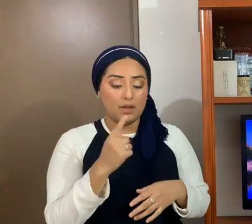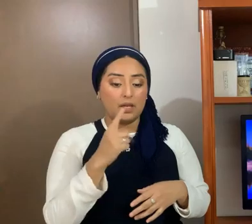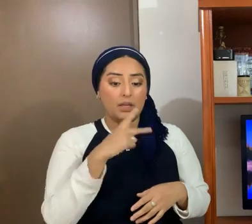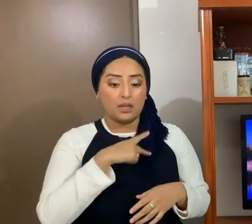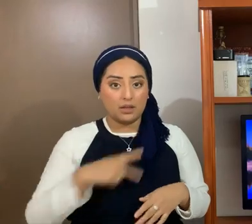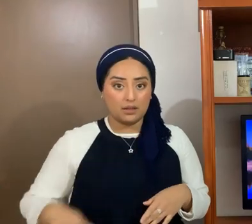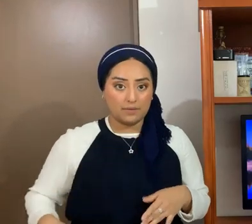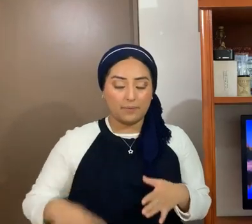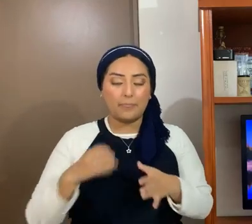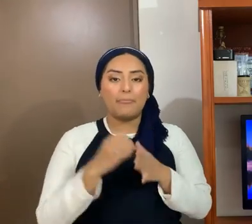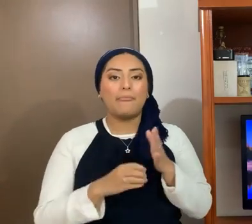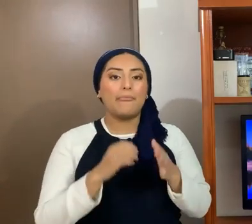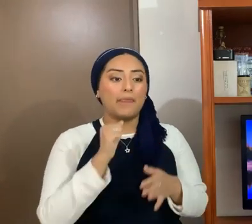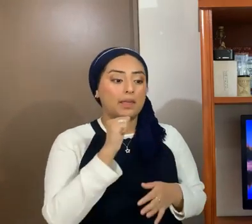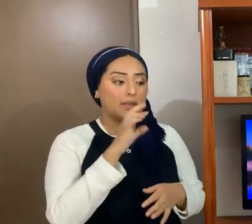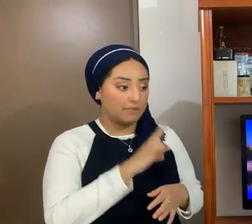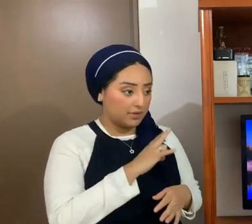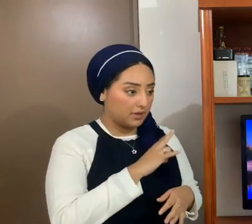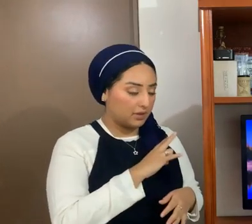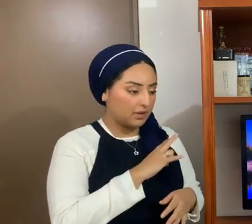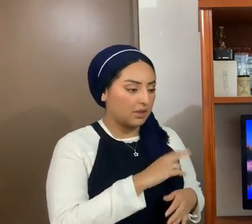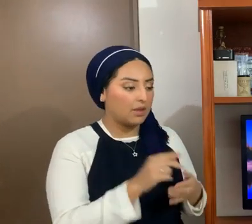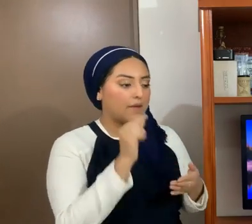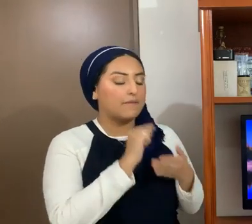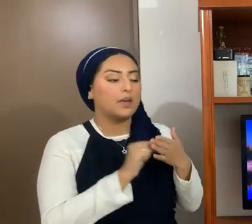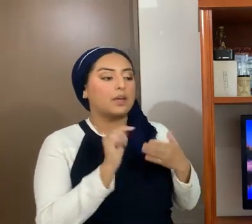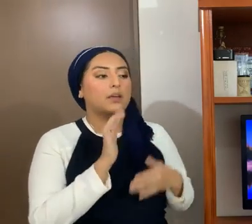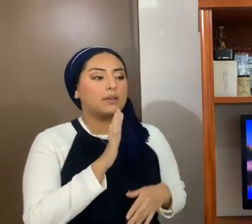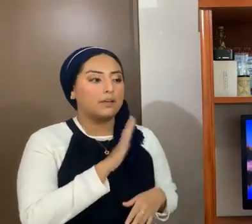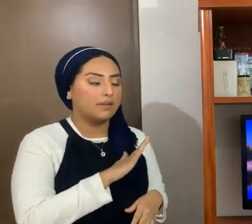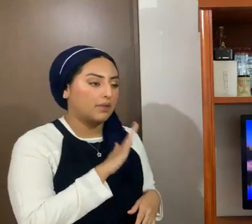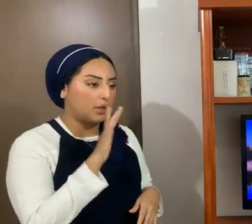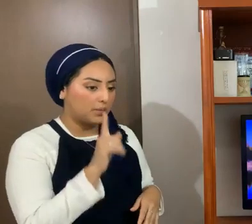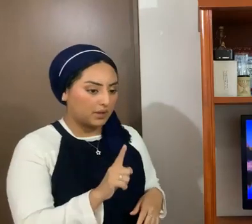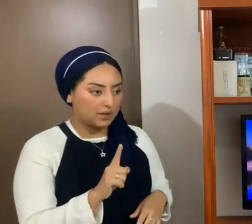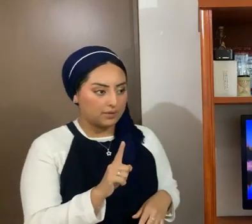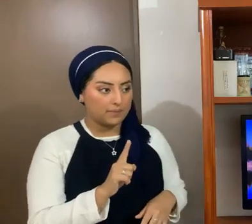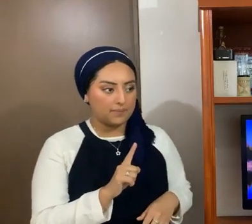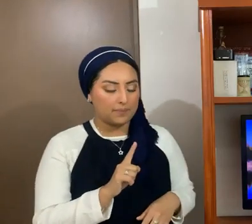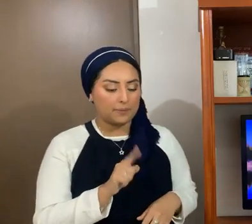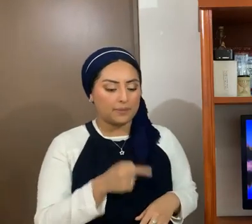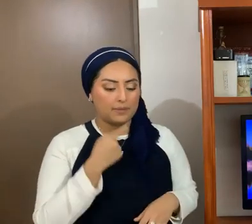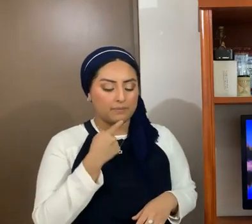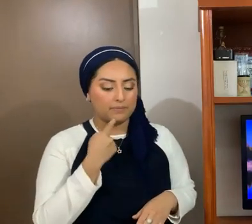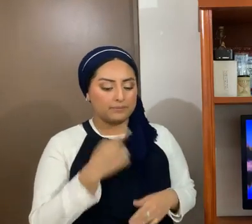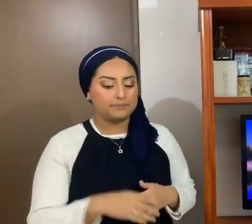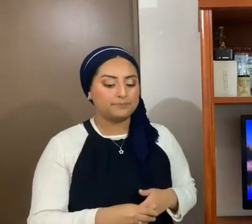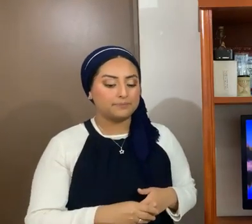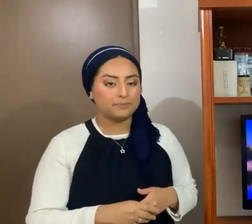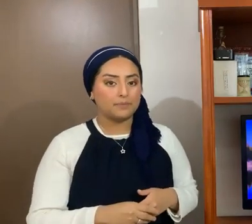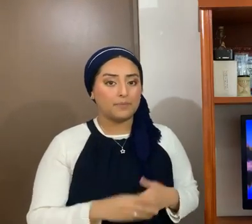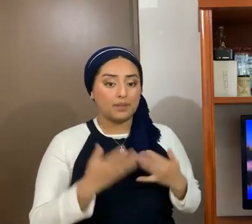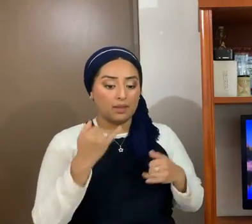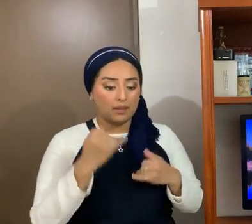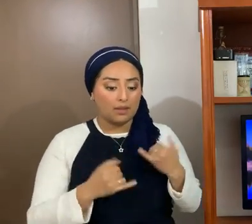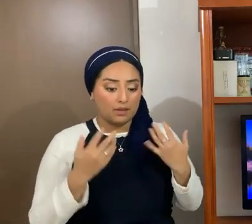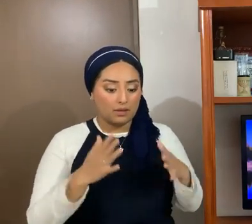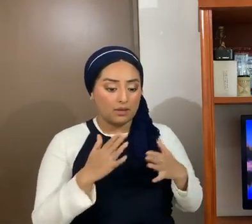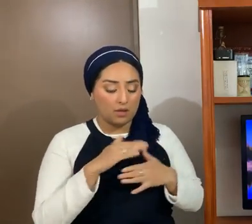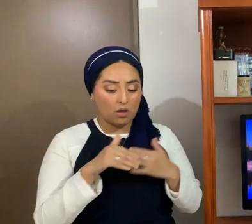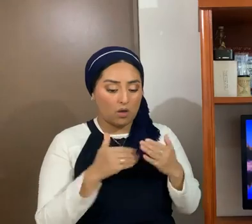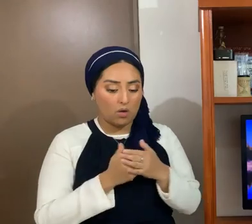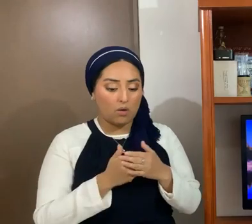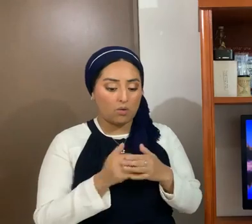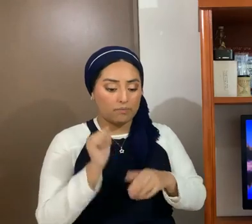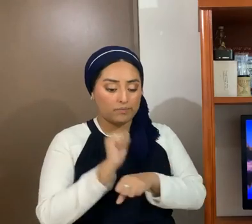de Reyes, capítulo 7, en el verso 51, donde dice lo siguiente: así se terminó toda la